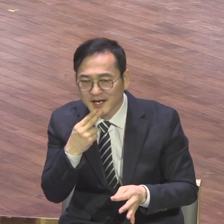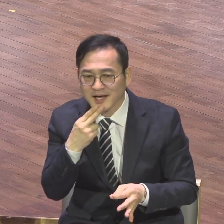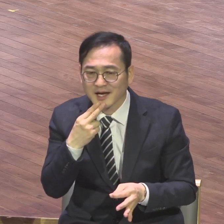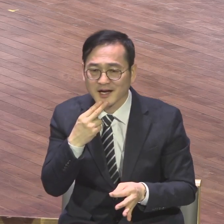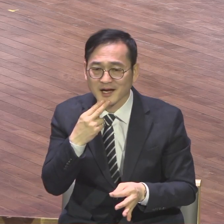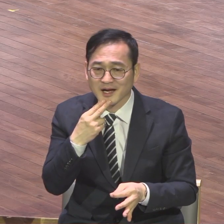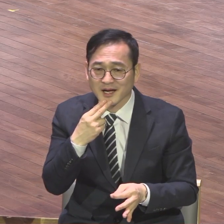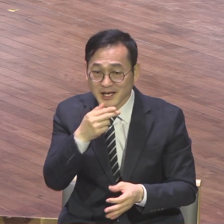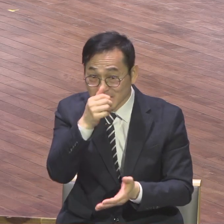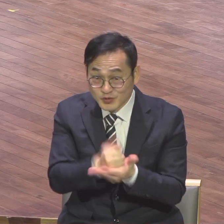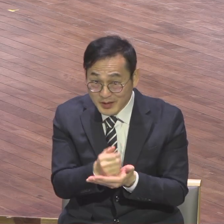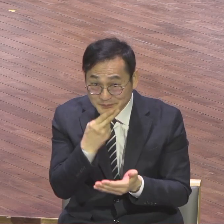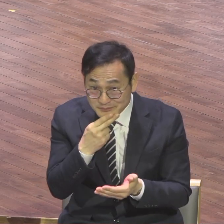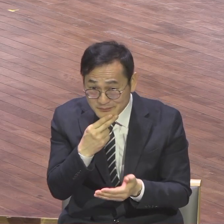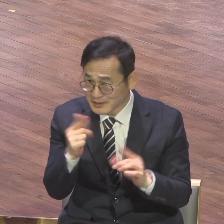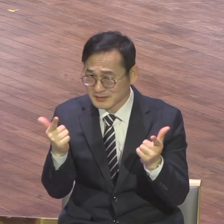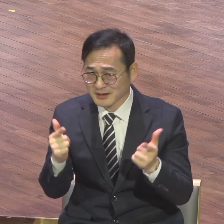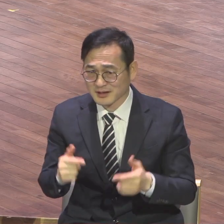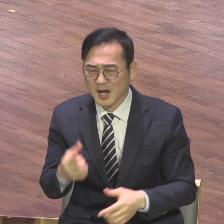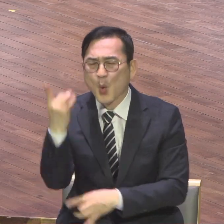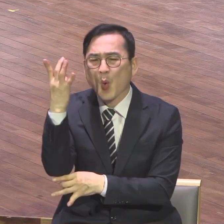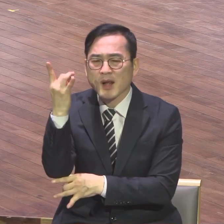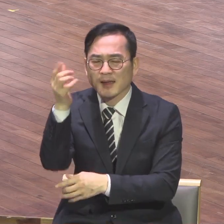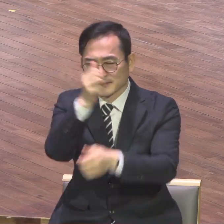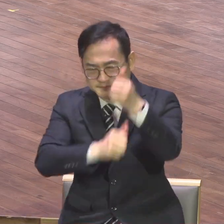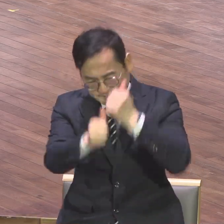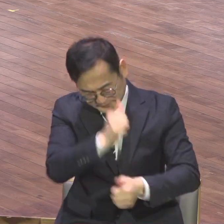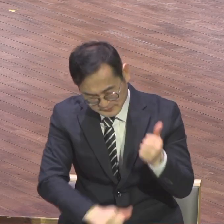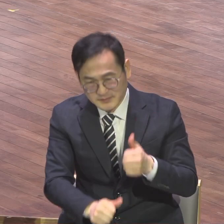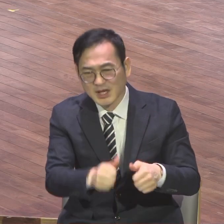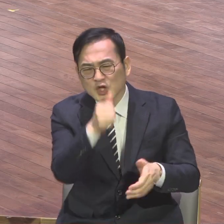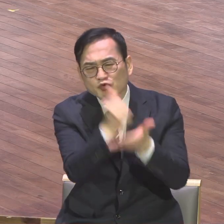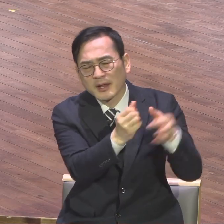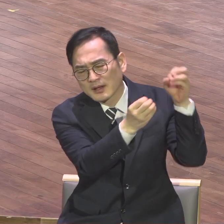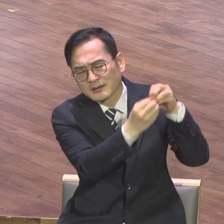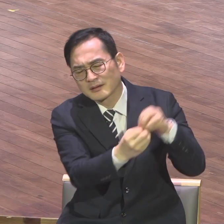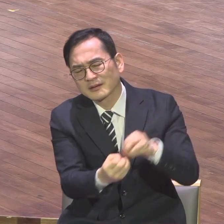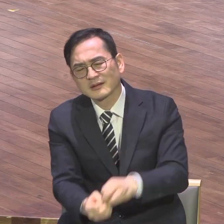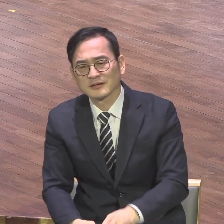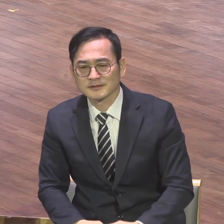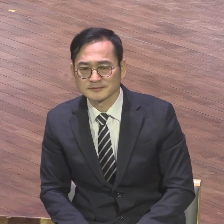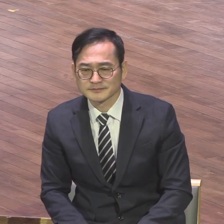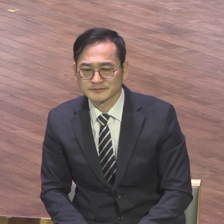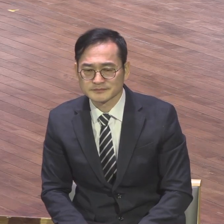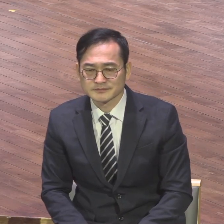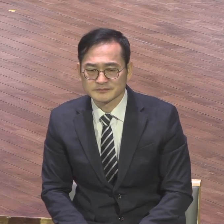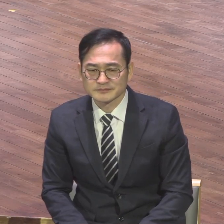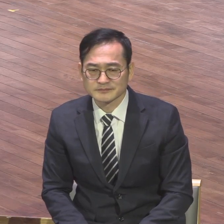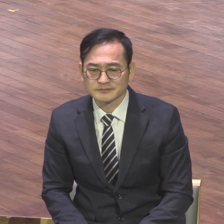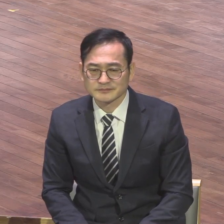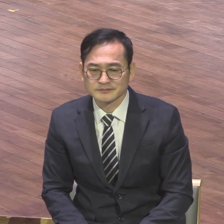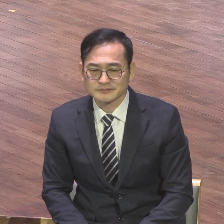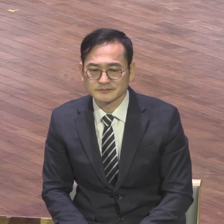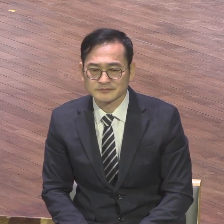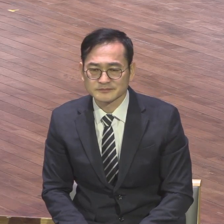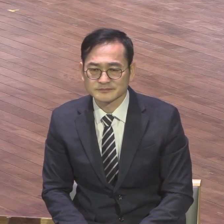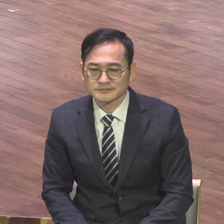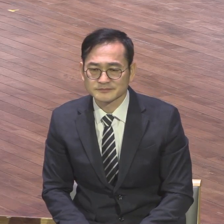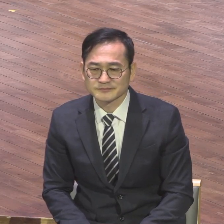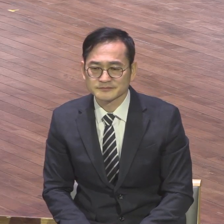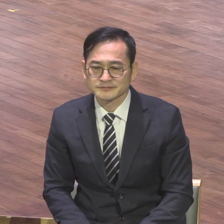훔치지 않은 것이 죄가 아니라 원죄가 근원적인 죄냐. 어머니 태어나서 어머니 젖과 깡부는 것도